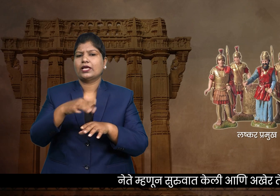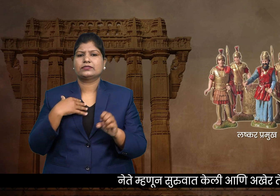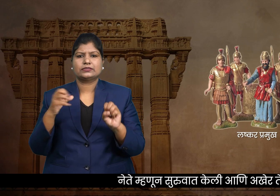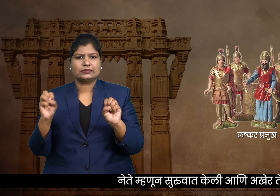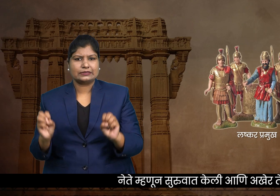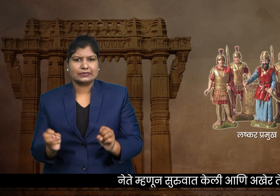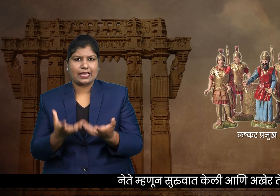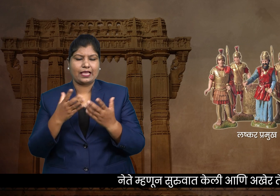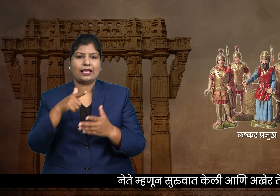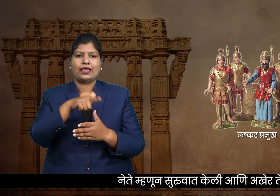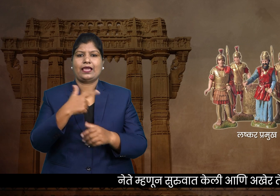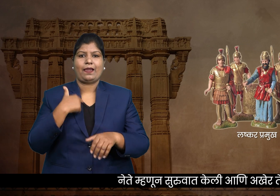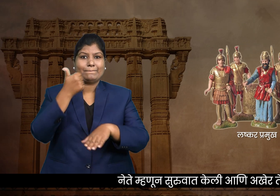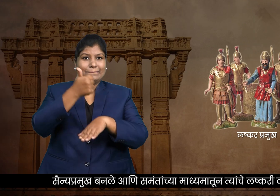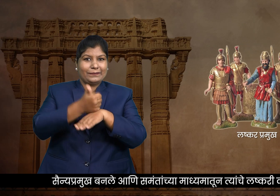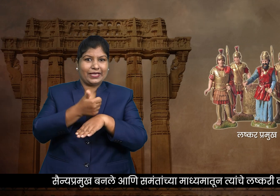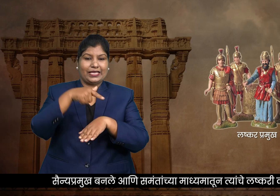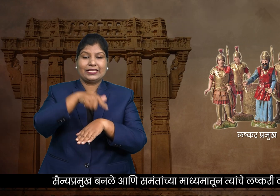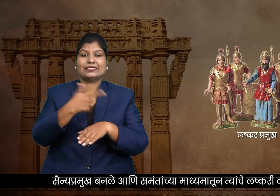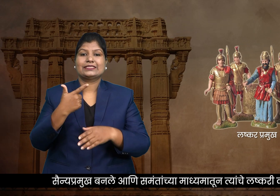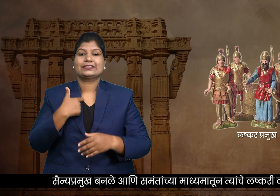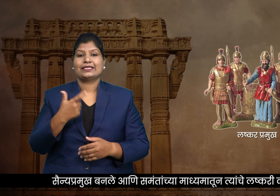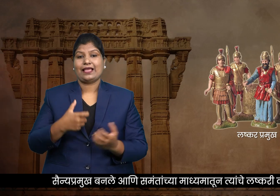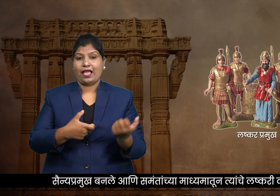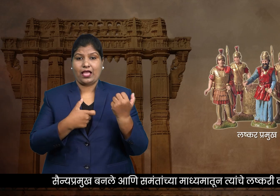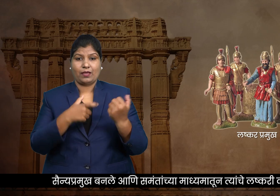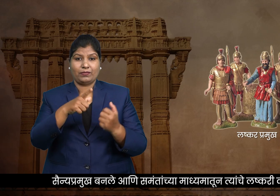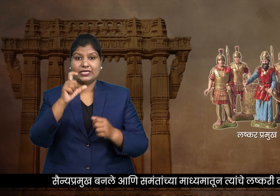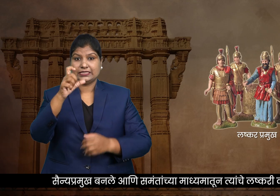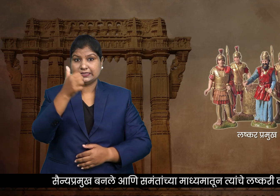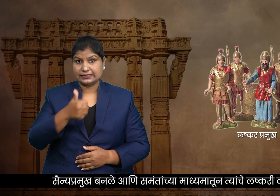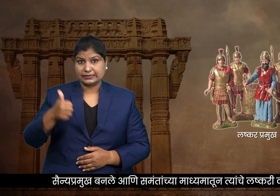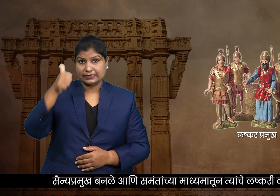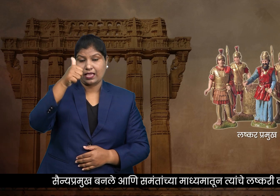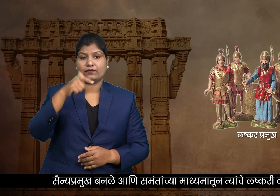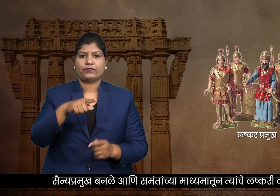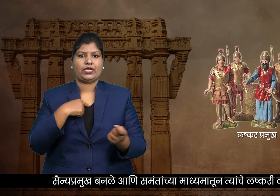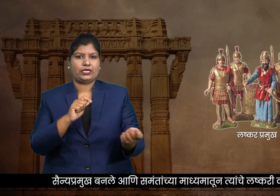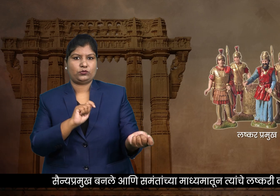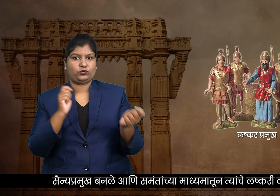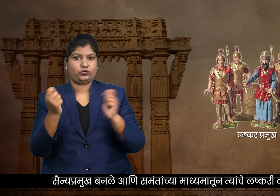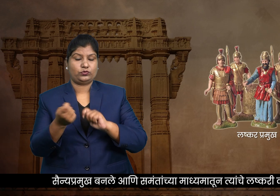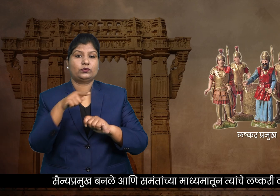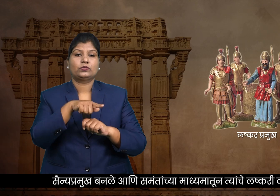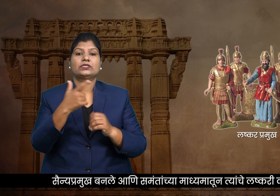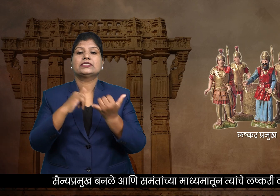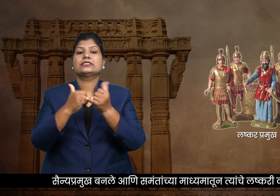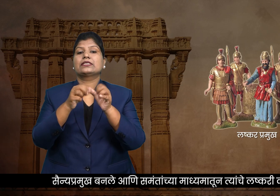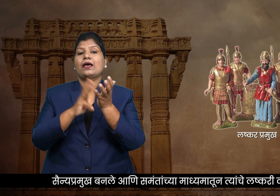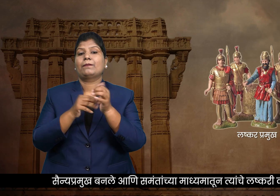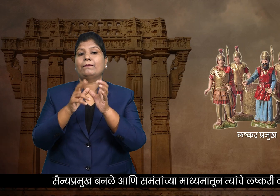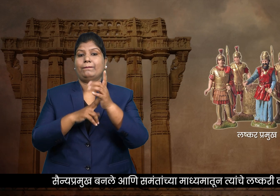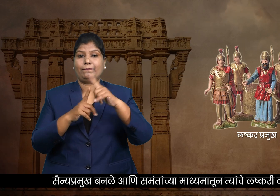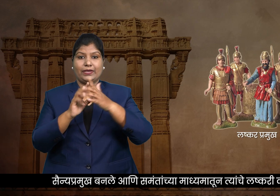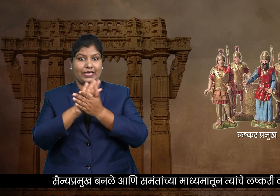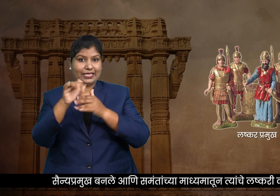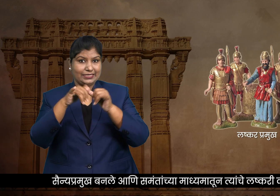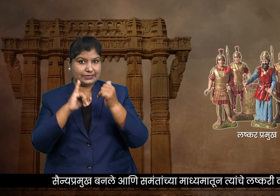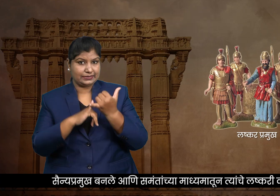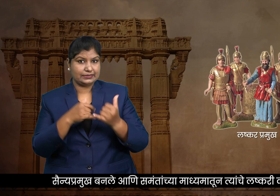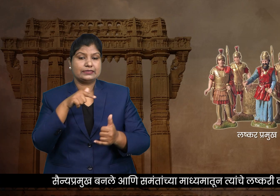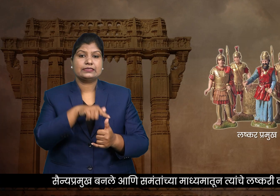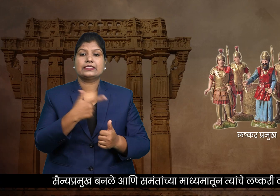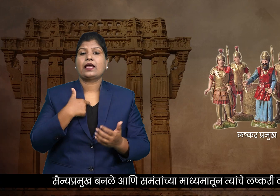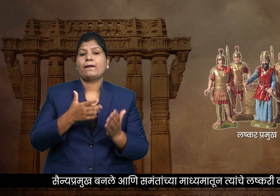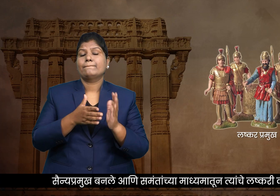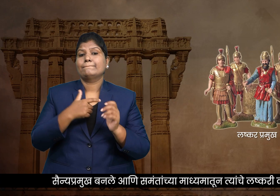केली आणि अखेर ते सैन्यप्रमुख बनले आणि सामंताच्या माध्यमातून त्याचे